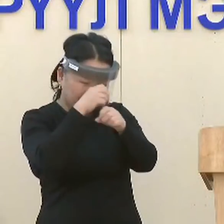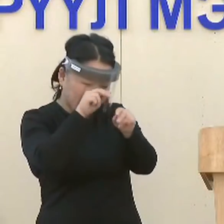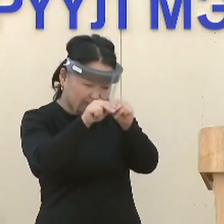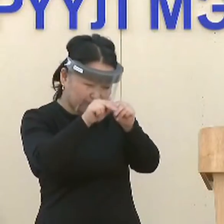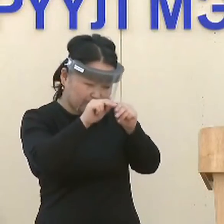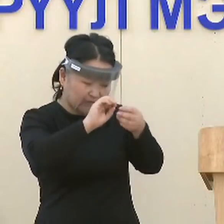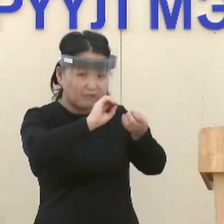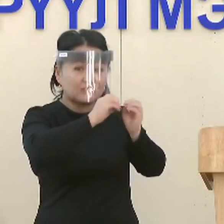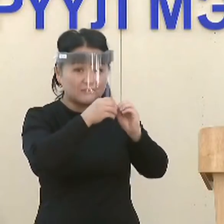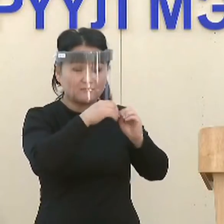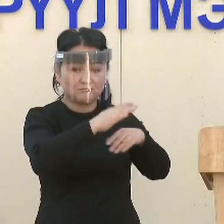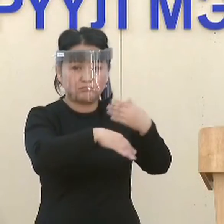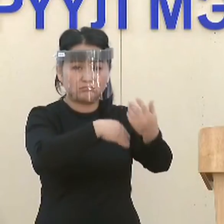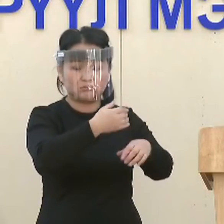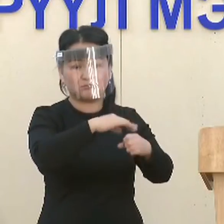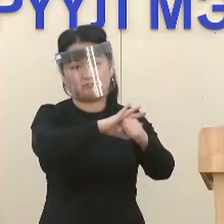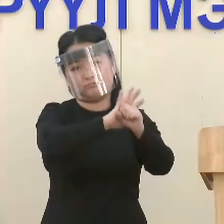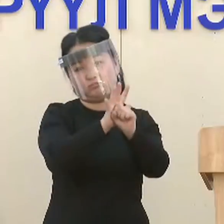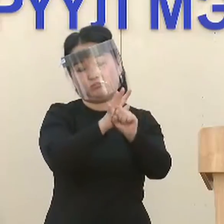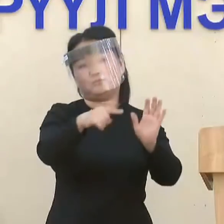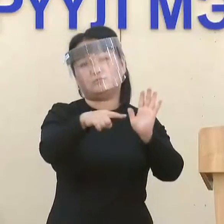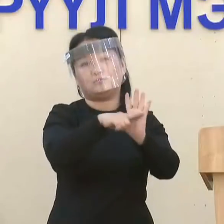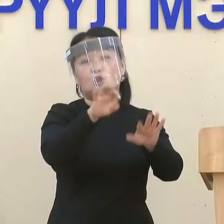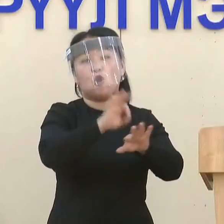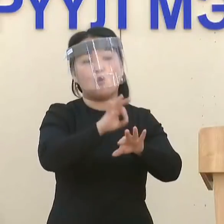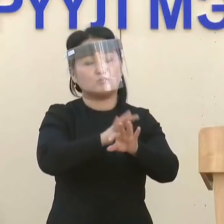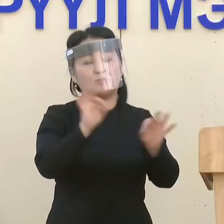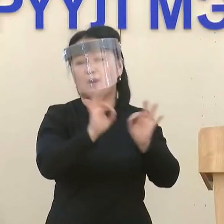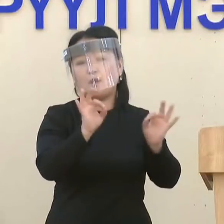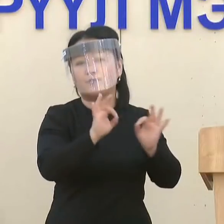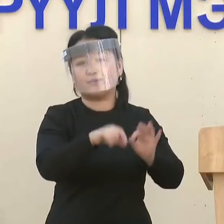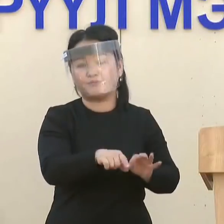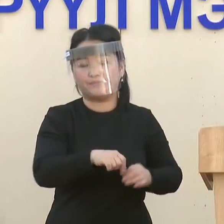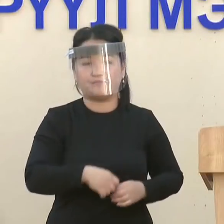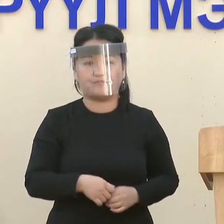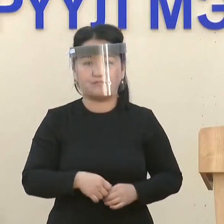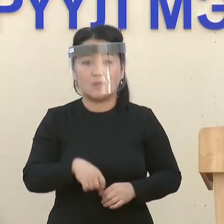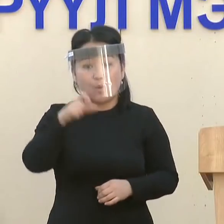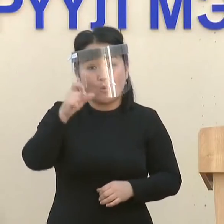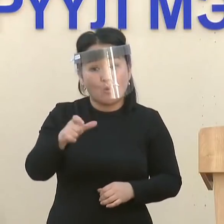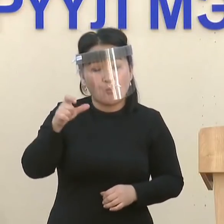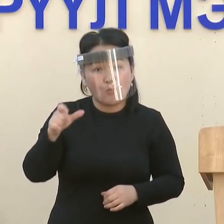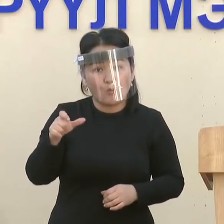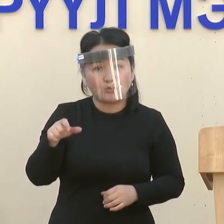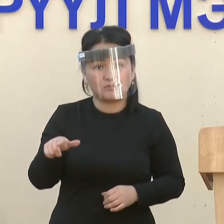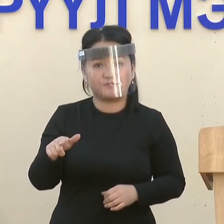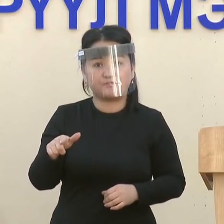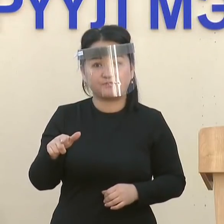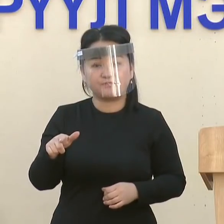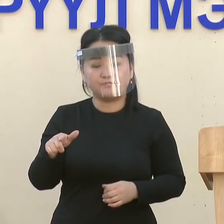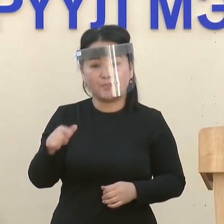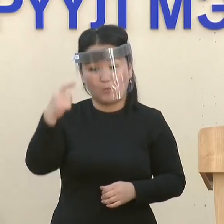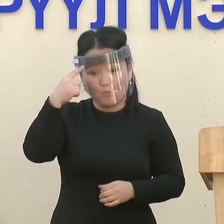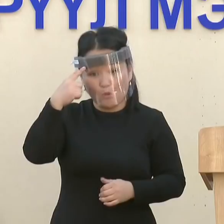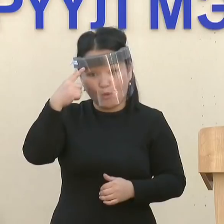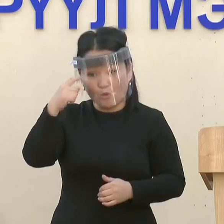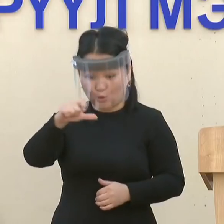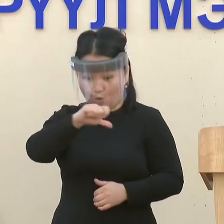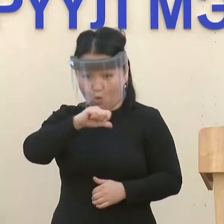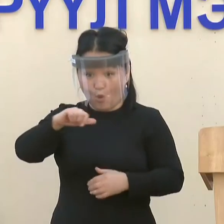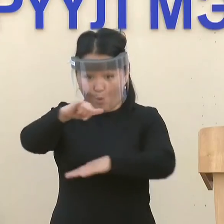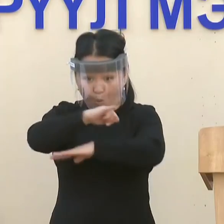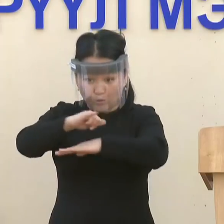бол коронавирус илрээгүй. За мөн одоо хүмүүс одоо энэ дотор Монгол улс дотор алдсан